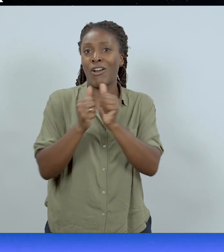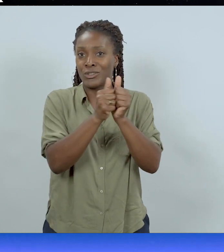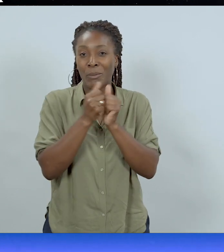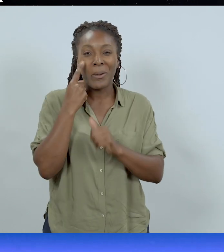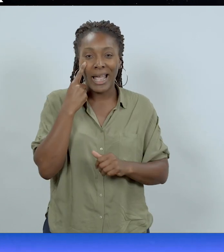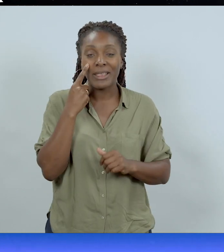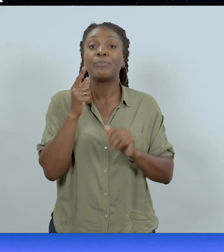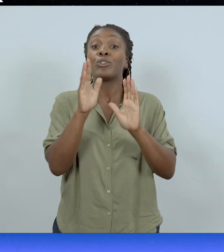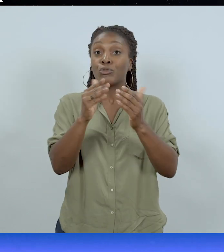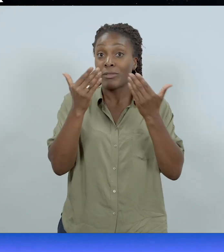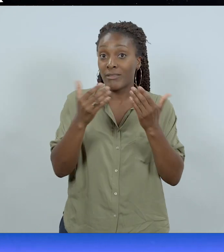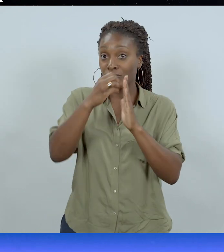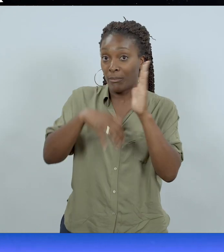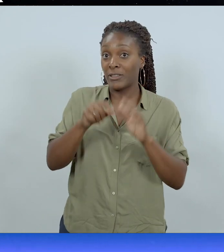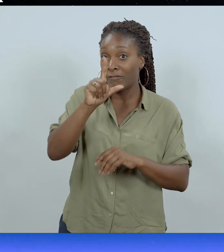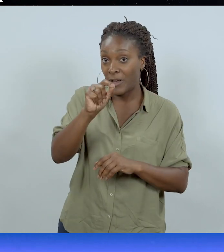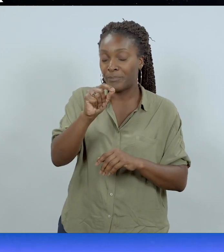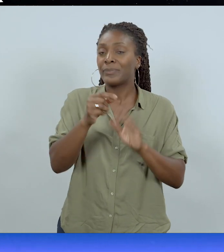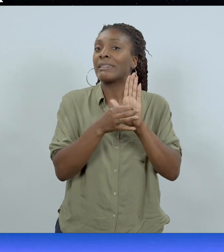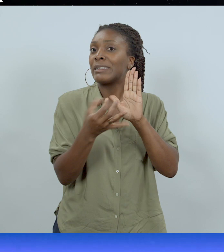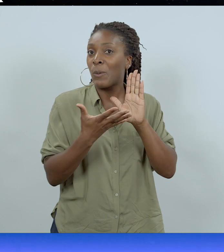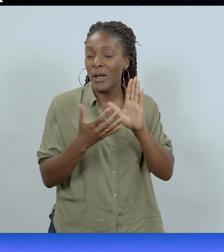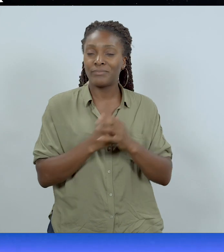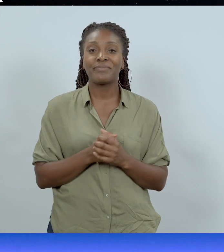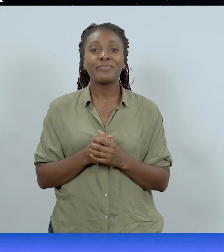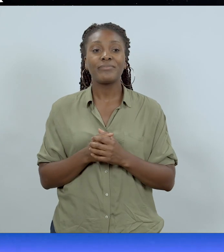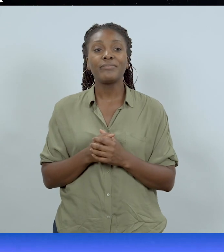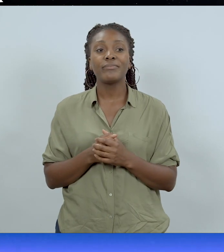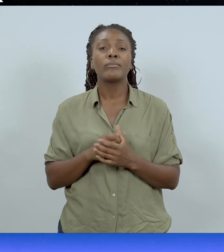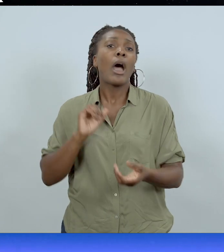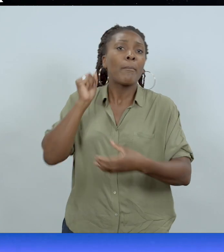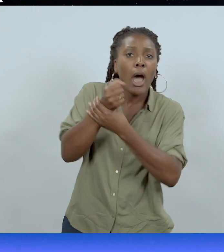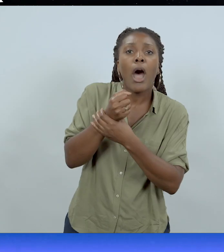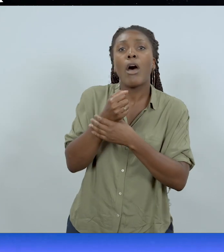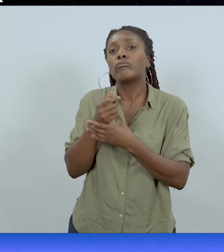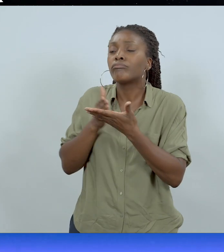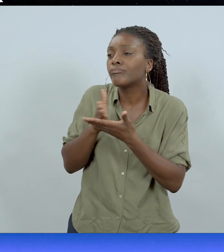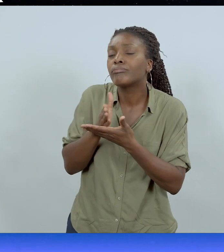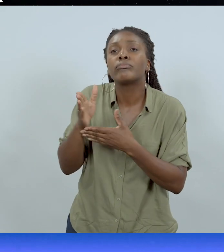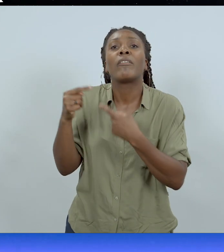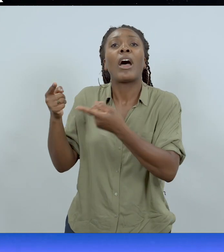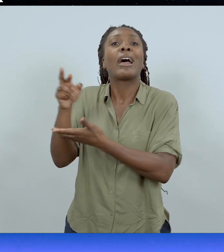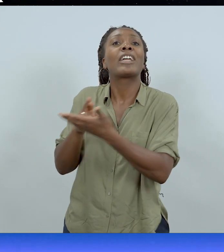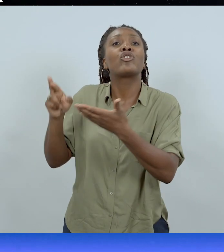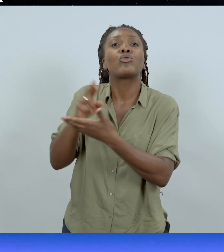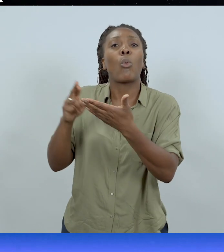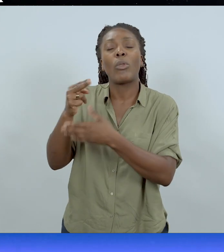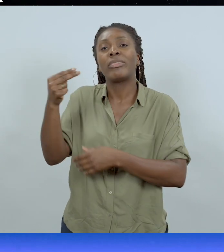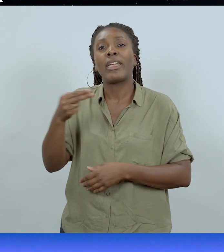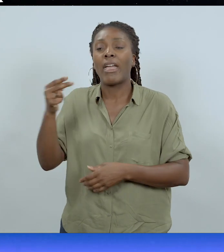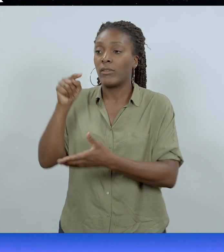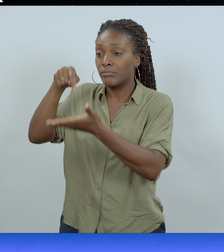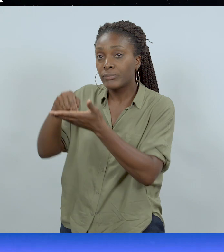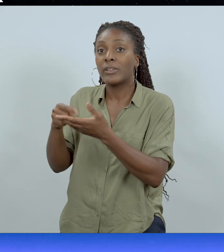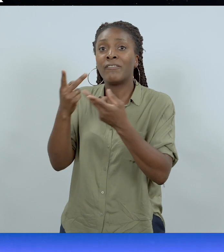toi. Dans Genèse chapitre 20, il est écrit « Abraham partit de là pour la région du Negev. Il